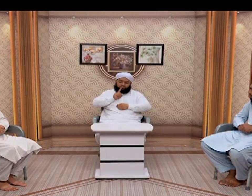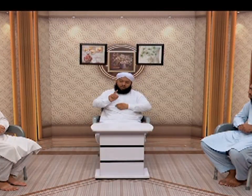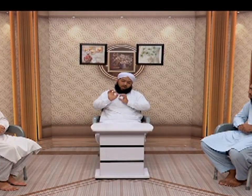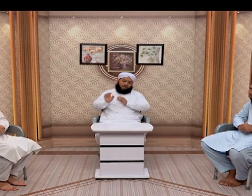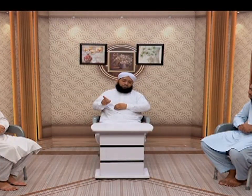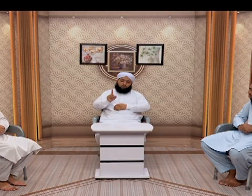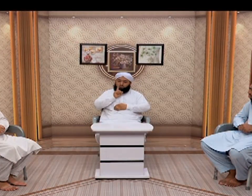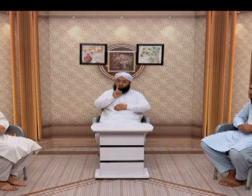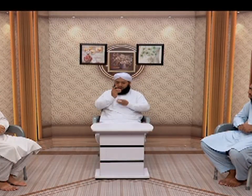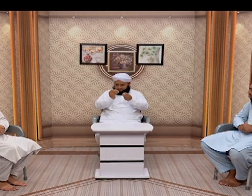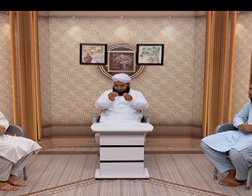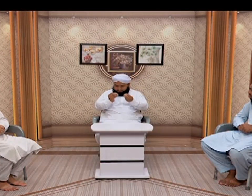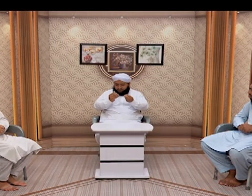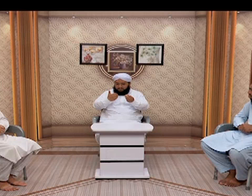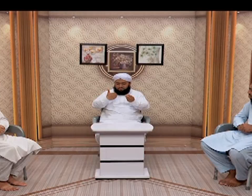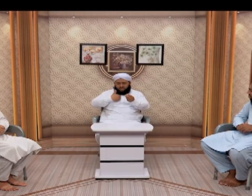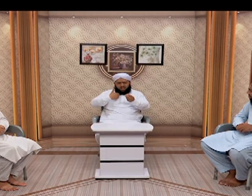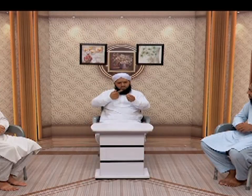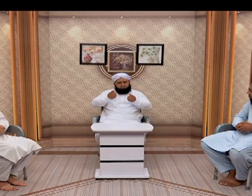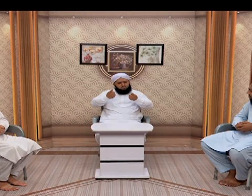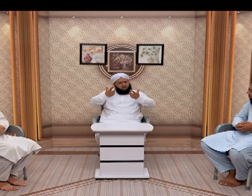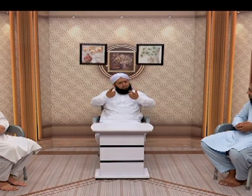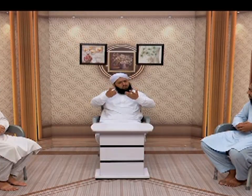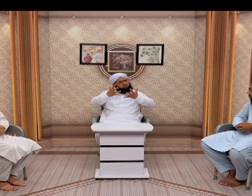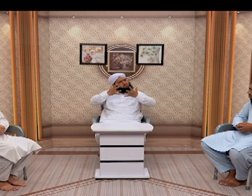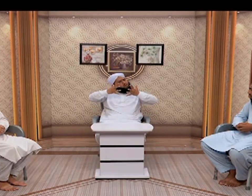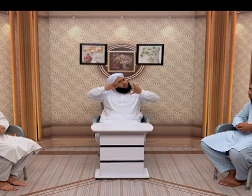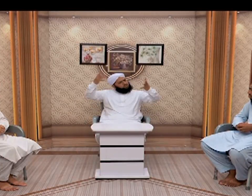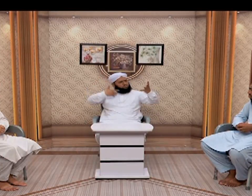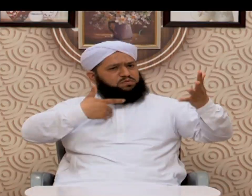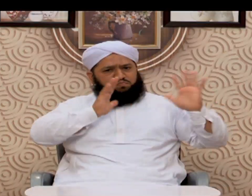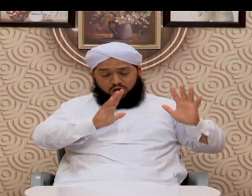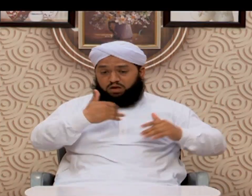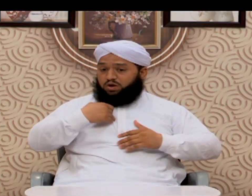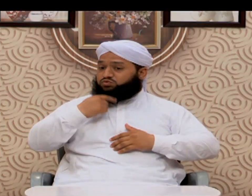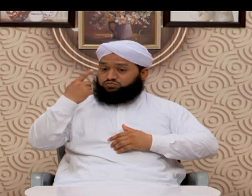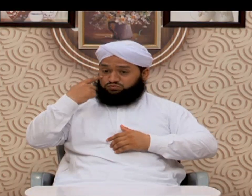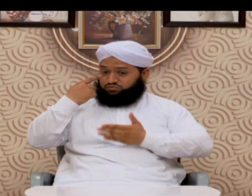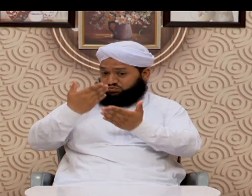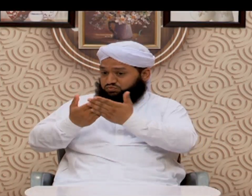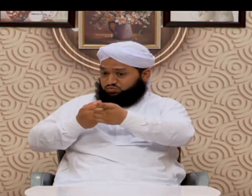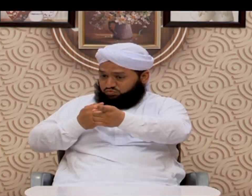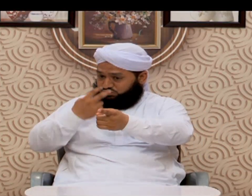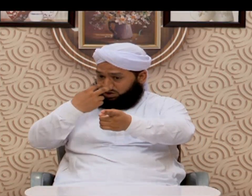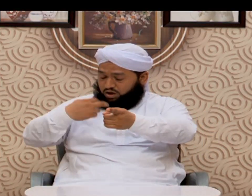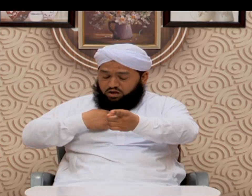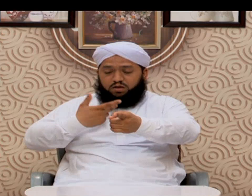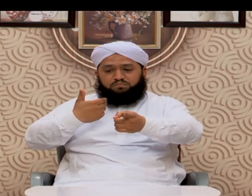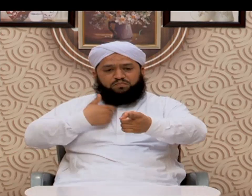ہیں۔ اے عمر رضی اللہ عنہ، میں بہت ہی مالدار آدمی ہوں، میں تمہیں گواہ بناتا ہوں کہ میں نے